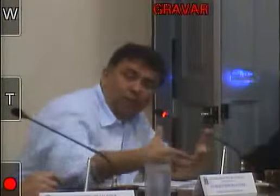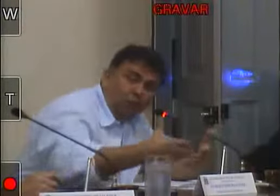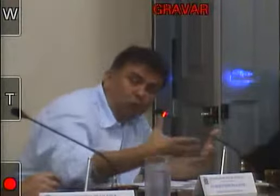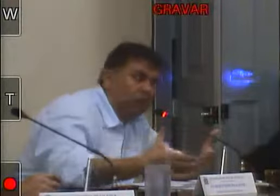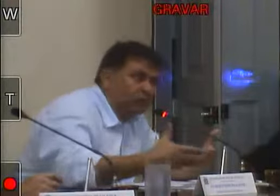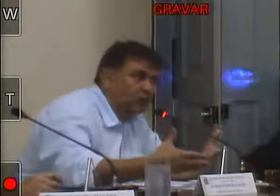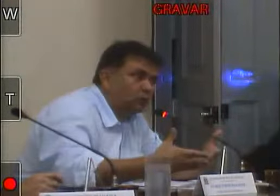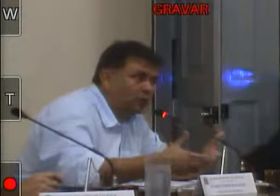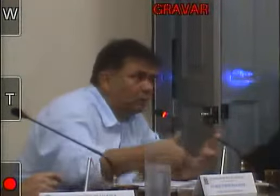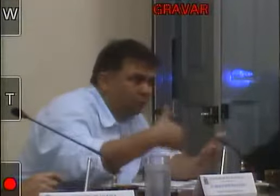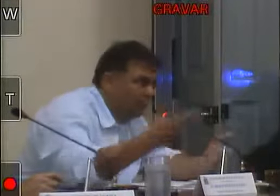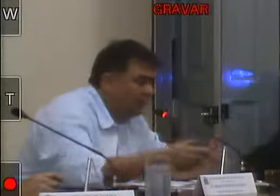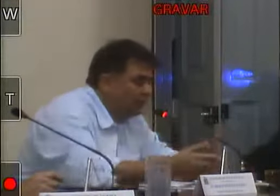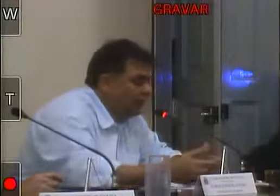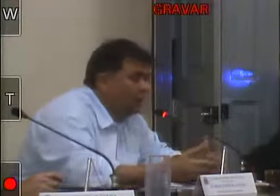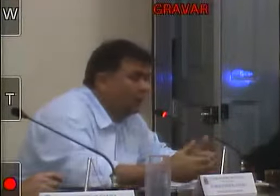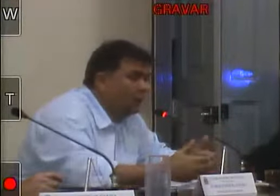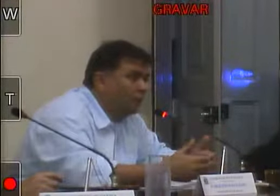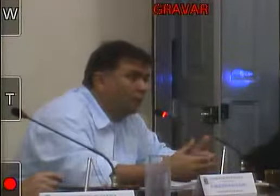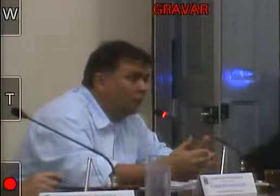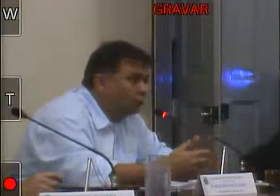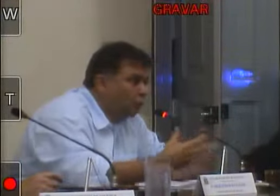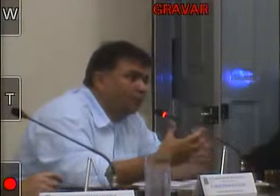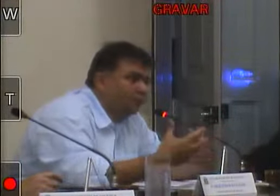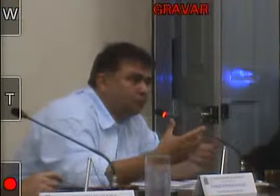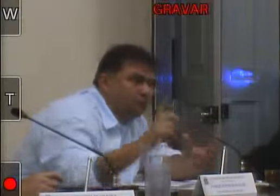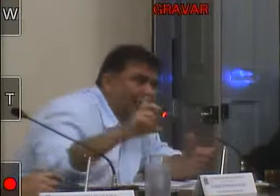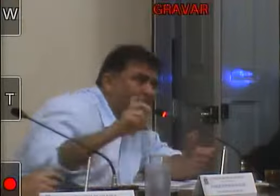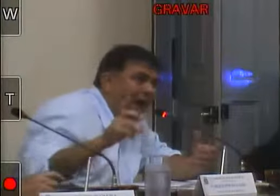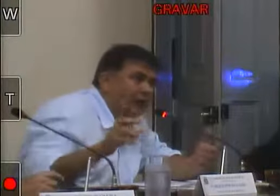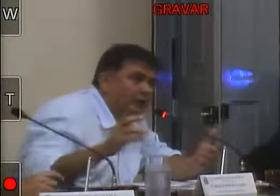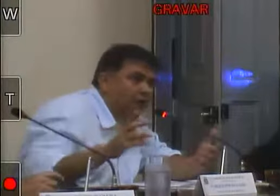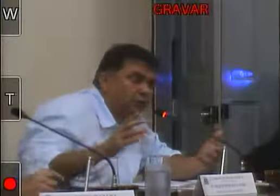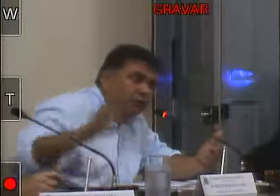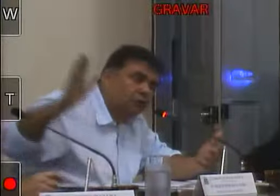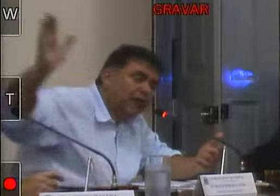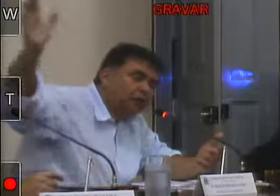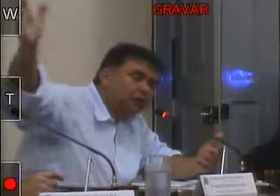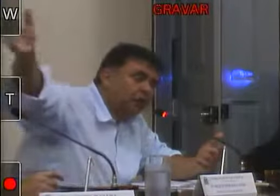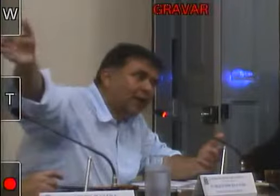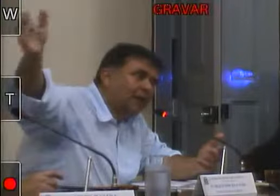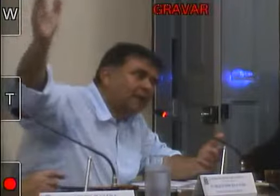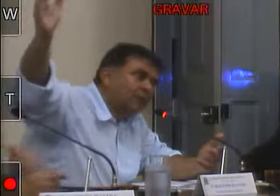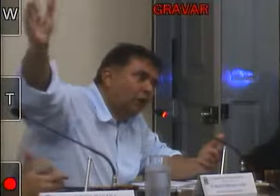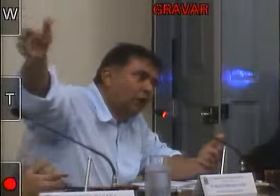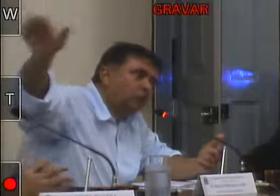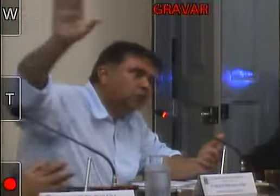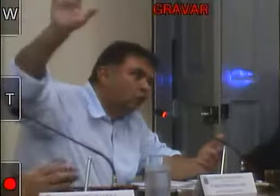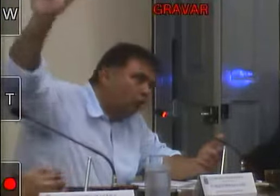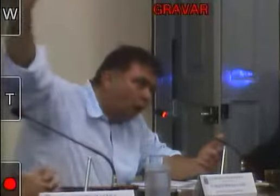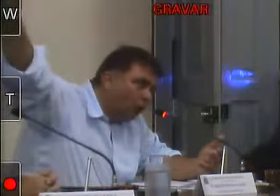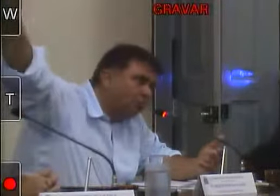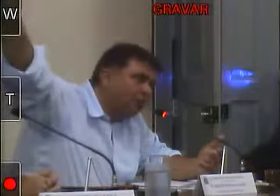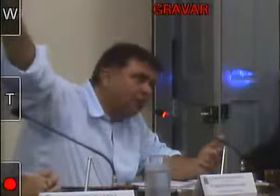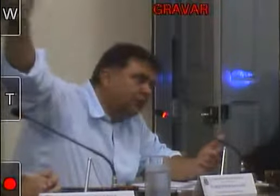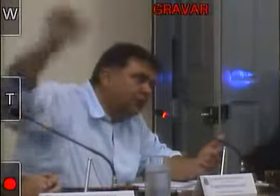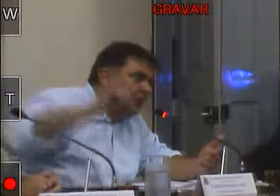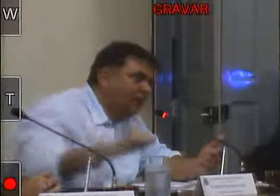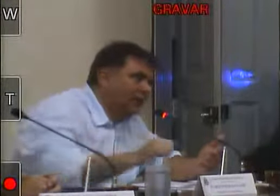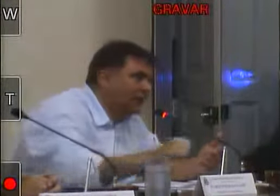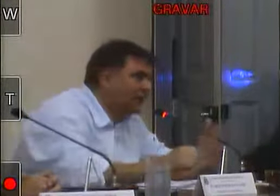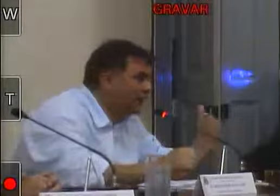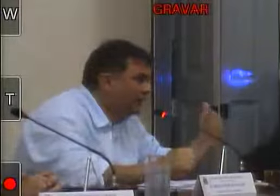isso, né? Muito resistente ao tempo, né? Então, toda a área com dificuldade, como Chacrinha, Morada do Sol, o alto ali